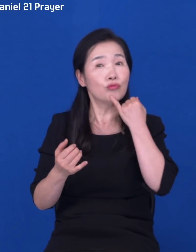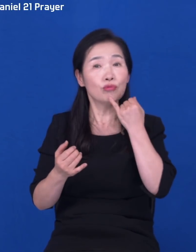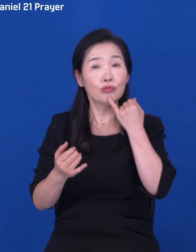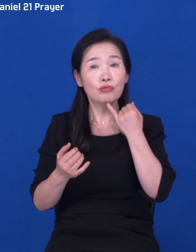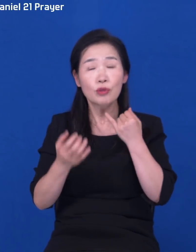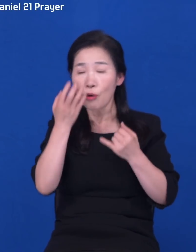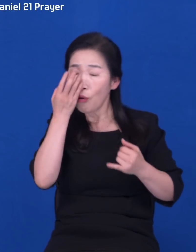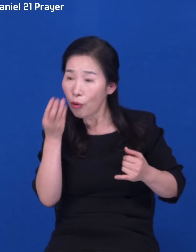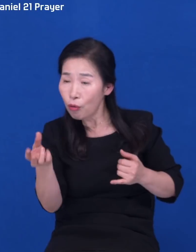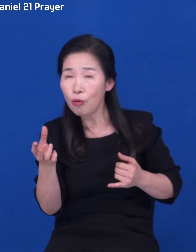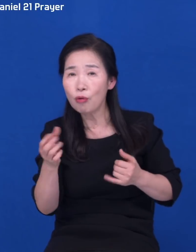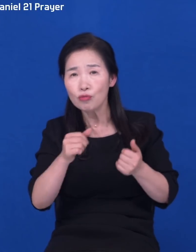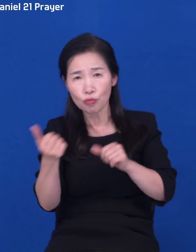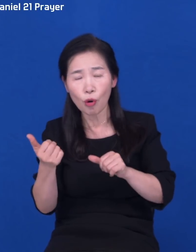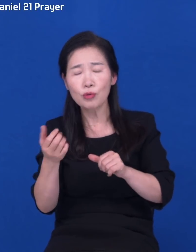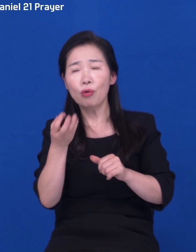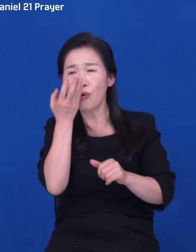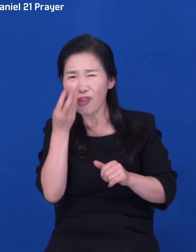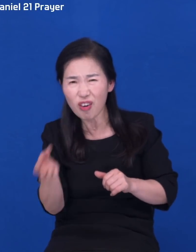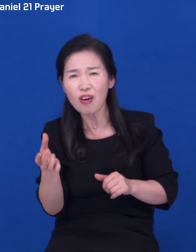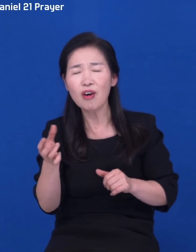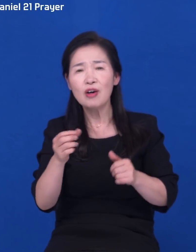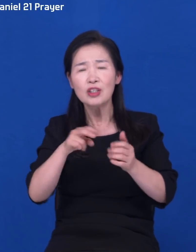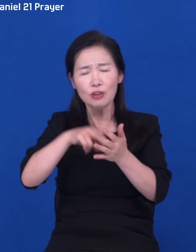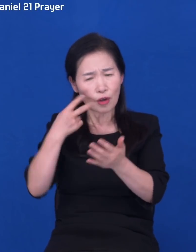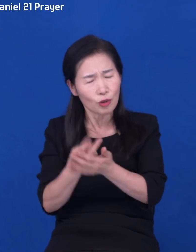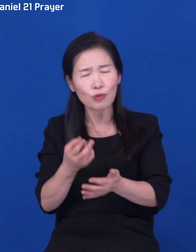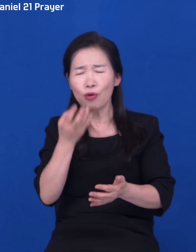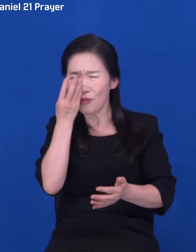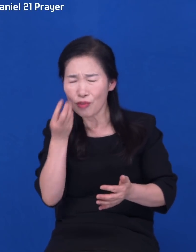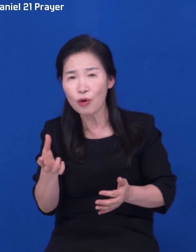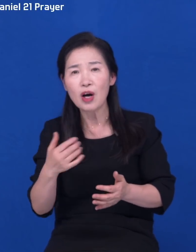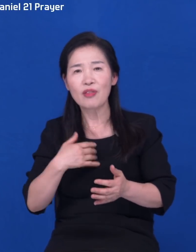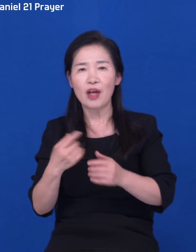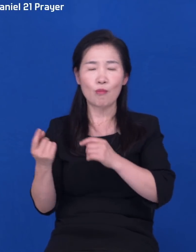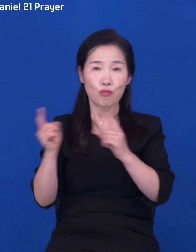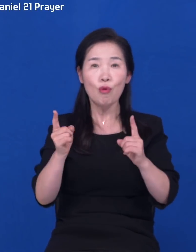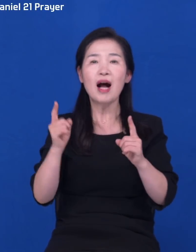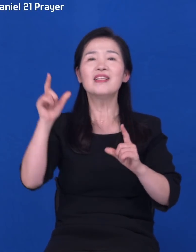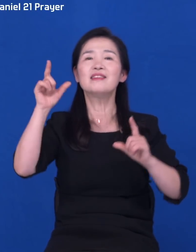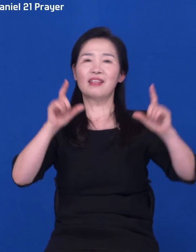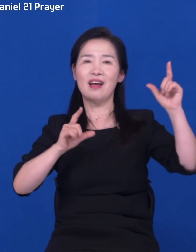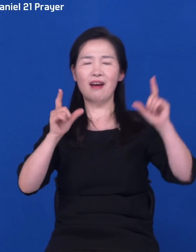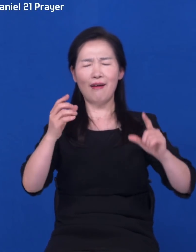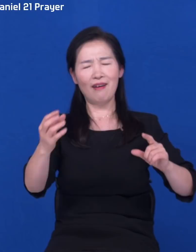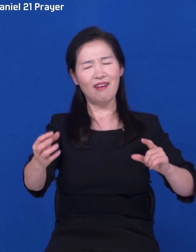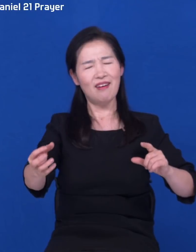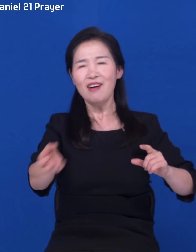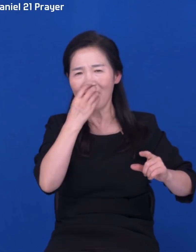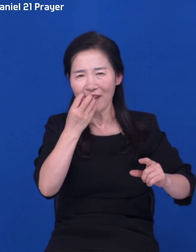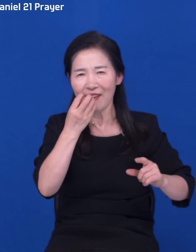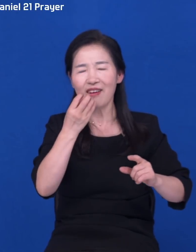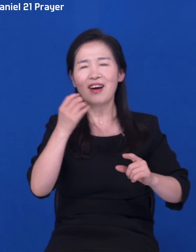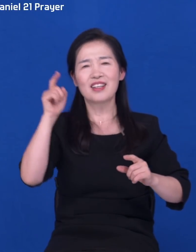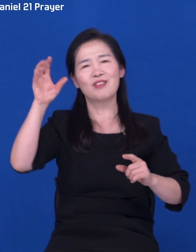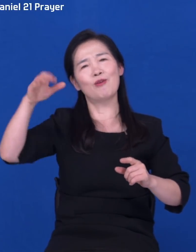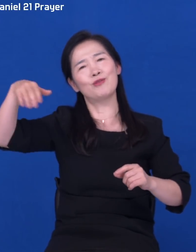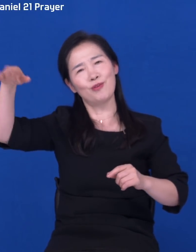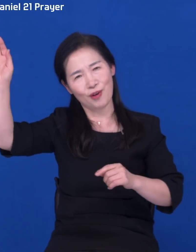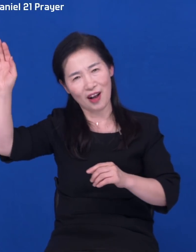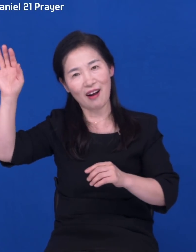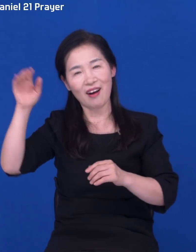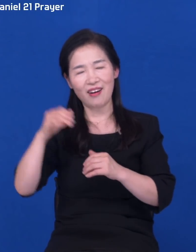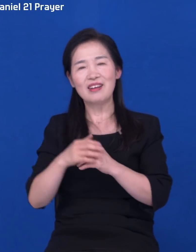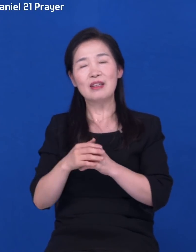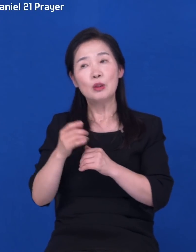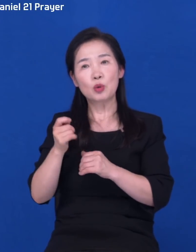괜찮고 나 쓰러져도 괜찮아. 나 어차피 따놓은 당상이야. 내 부활처 얼마나 예쁜데 나 그쪽으로 갈 거거든. 그런데 좀 무섭게 하려고